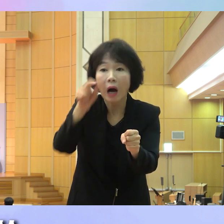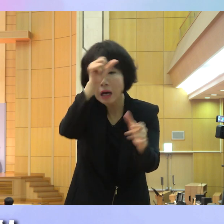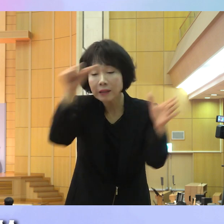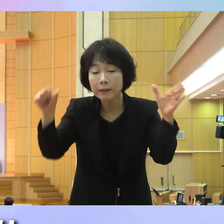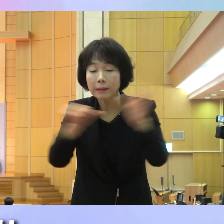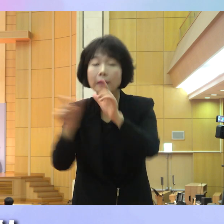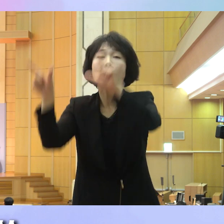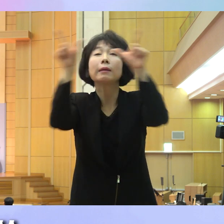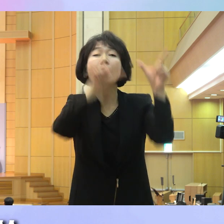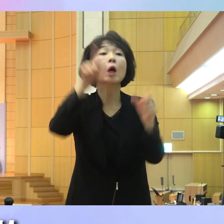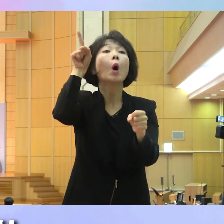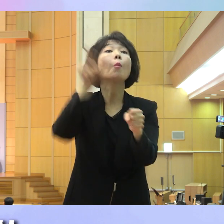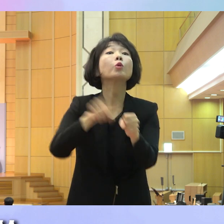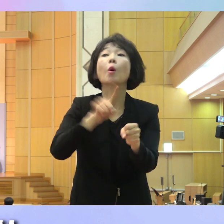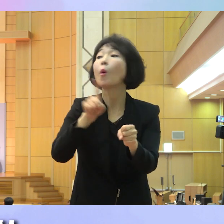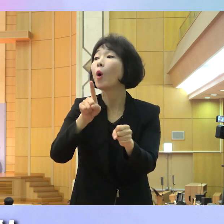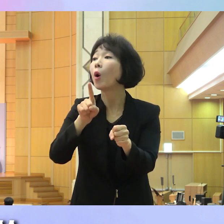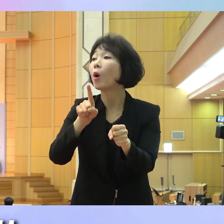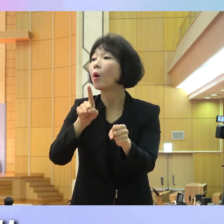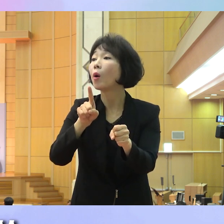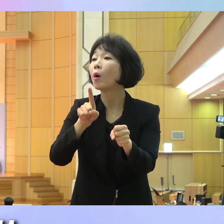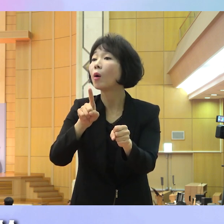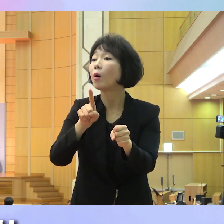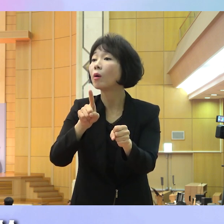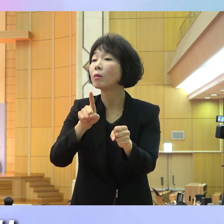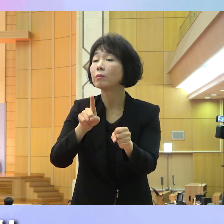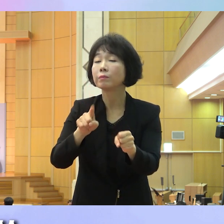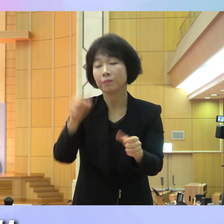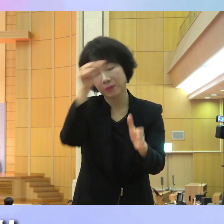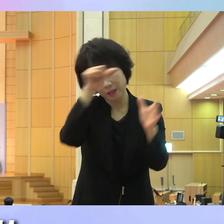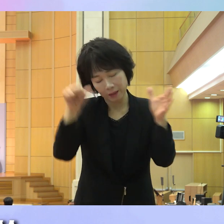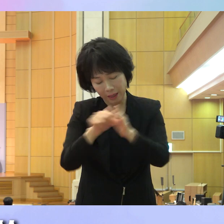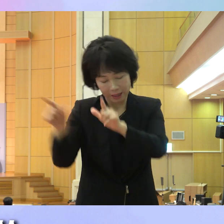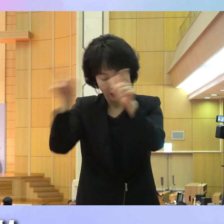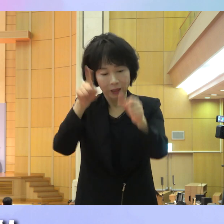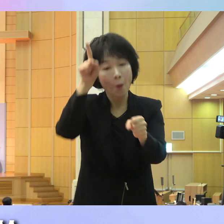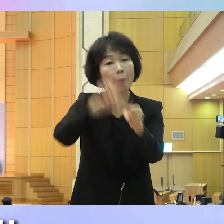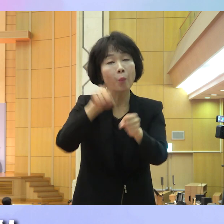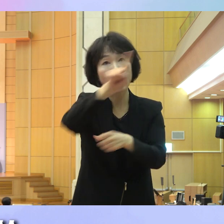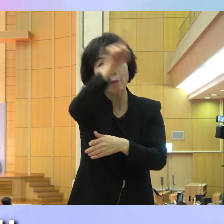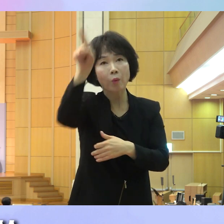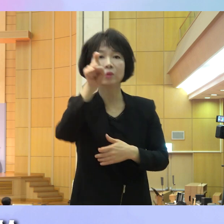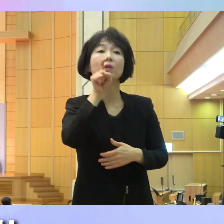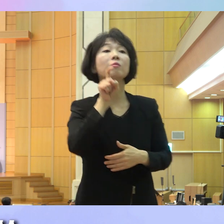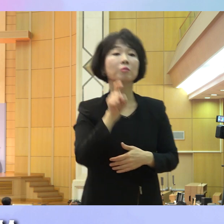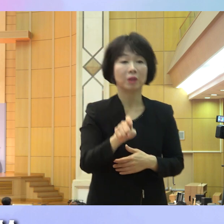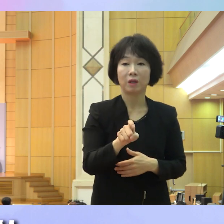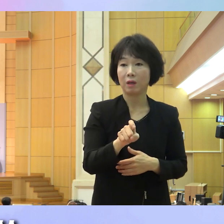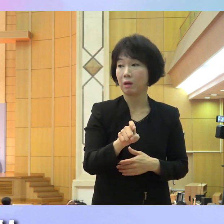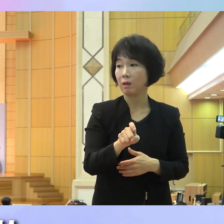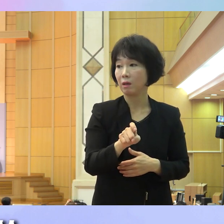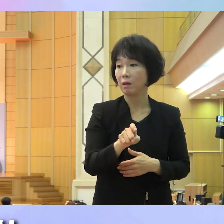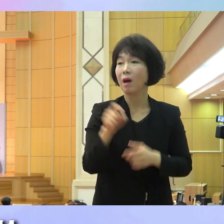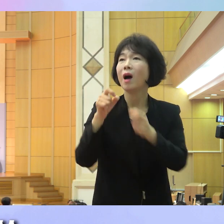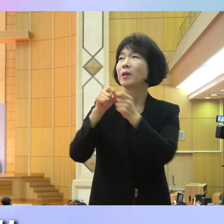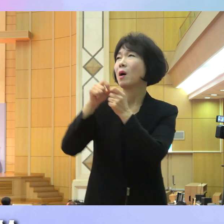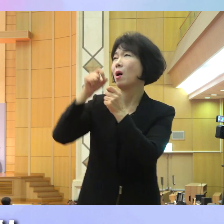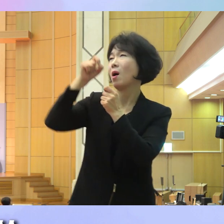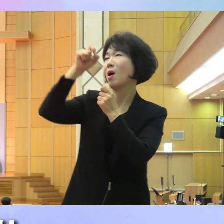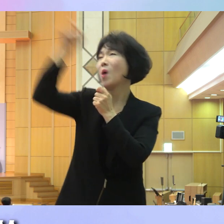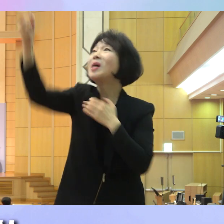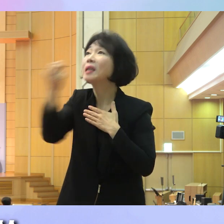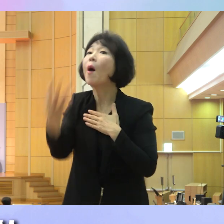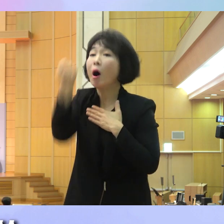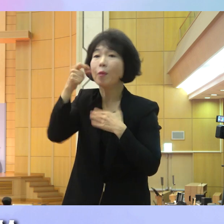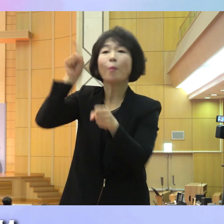하는 삶의 기회를 준 거예요. 그 한평생의 기간이 영생을 얻을 수